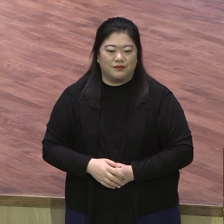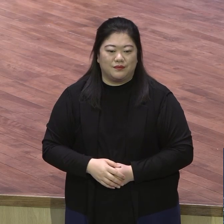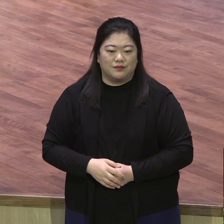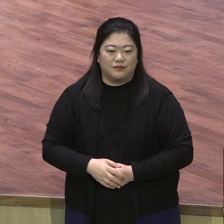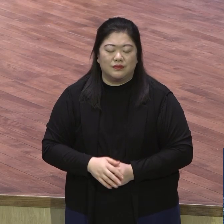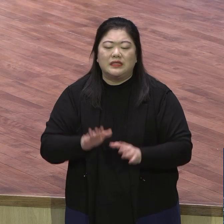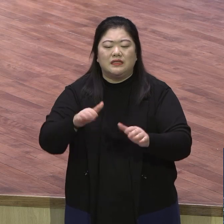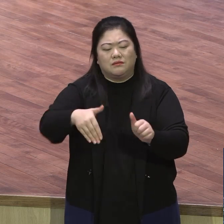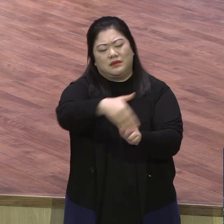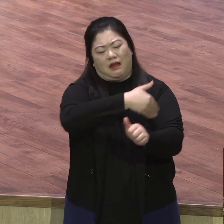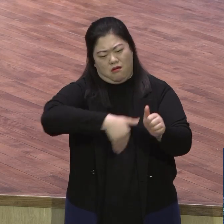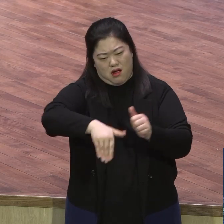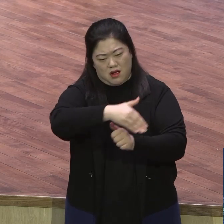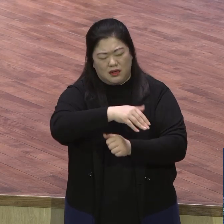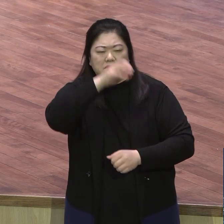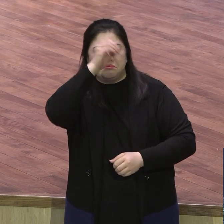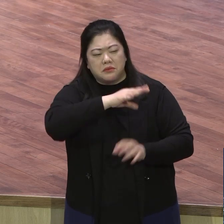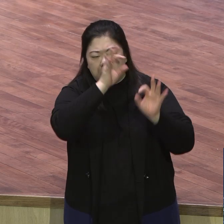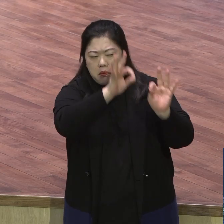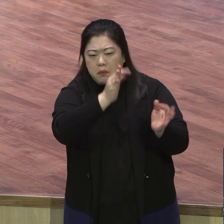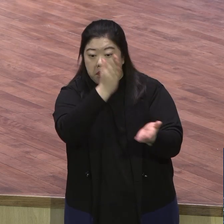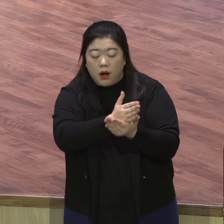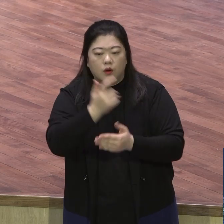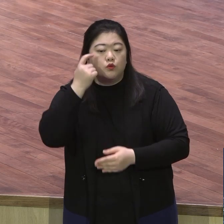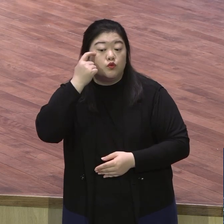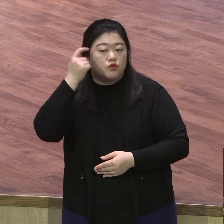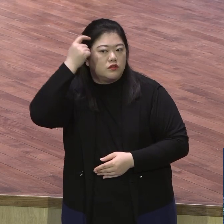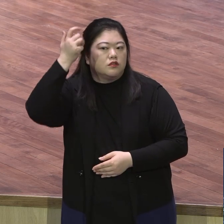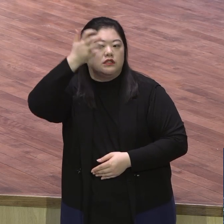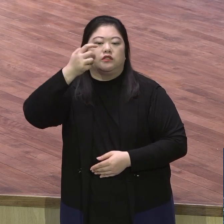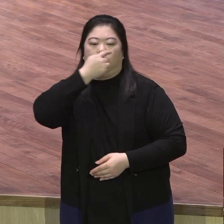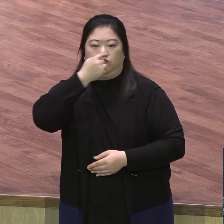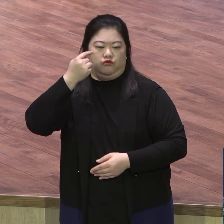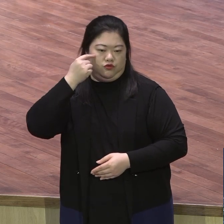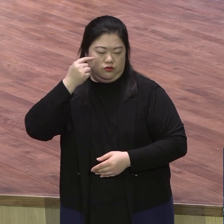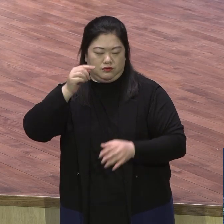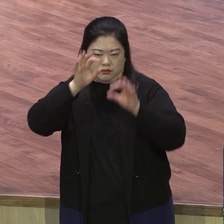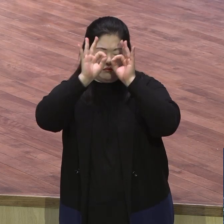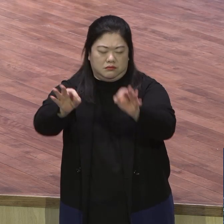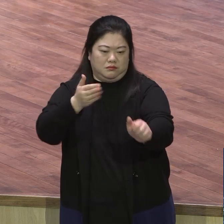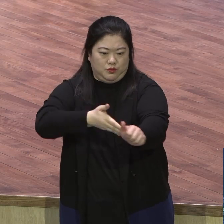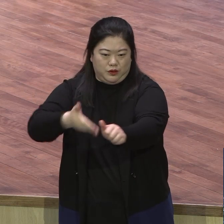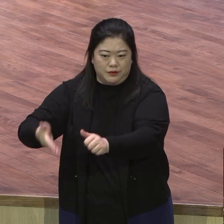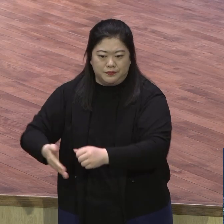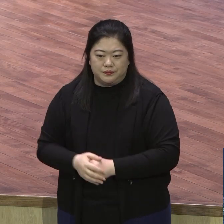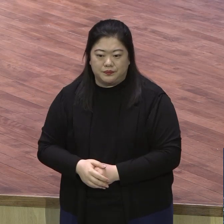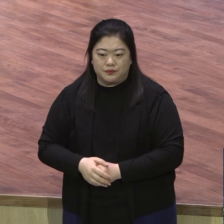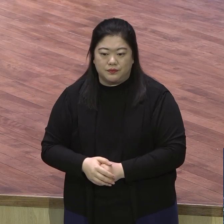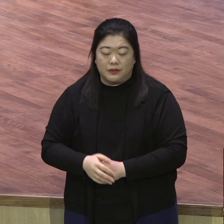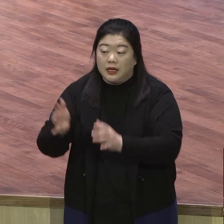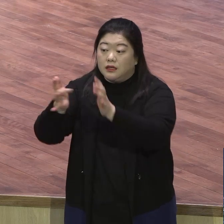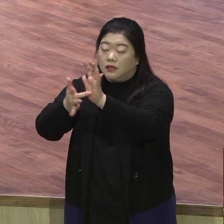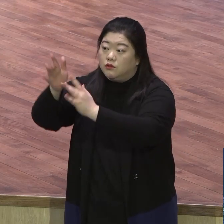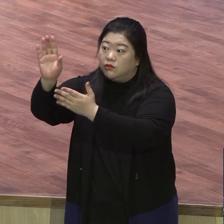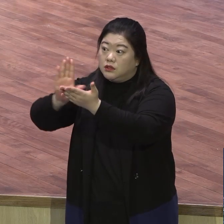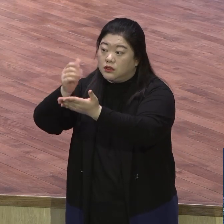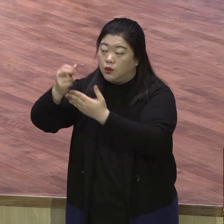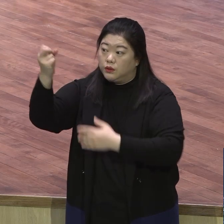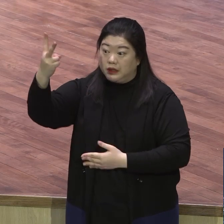볼 줄 알아야 됩니다. 장식이 3장의 세상 현장은 일석인 것이지만 예수 그리스도께서 제렴하시기까지